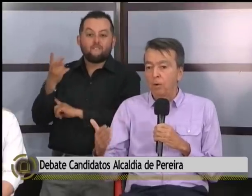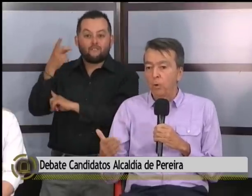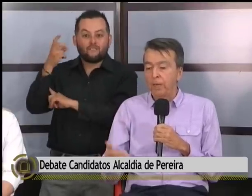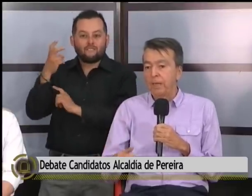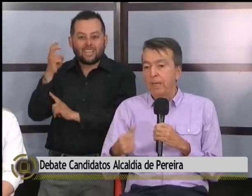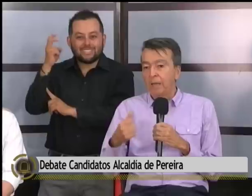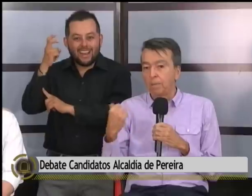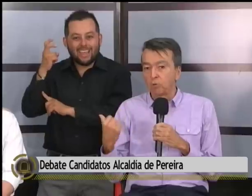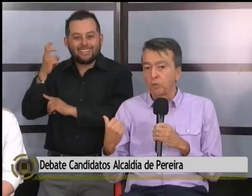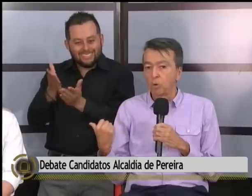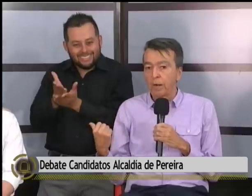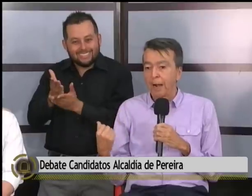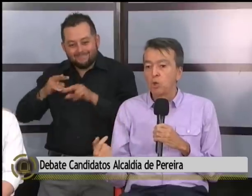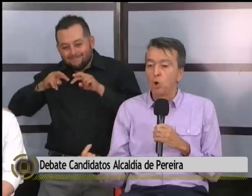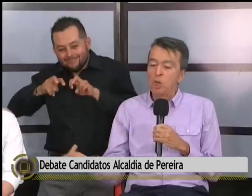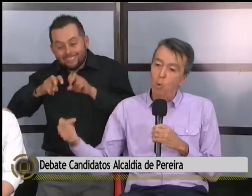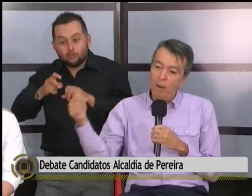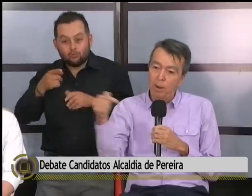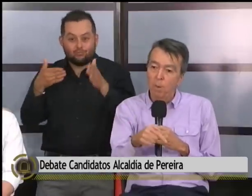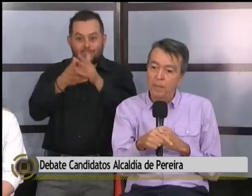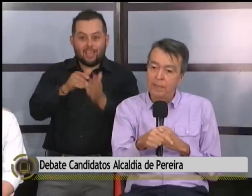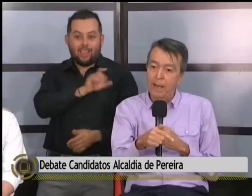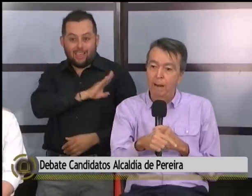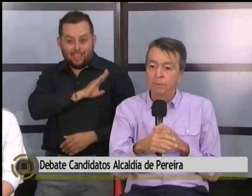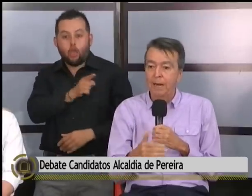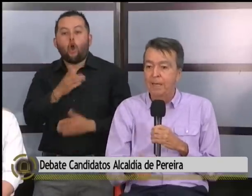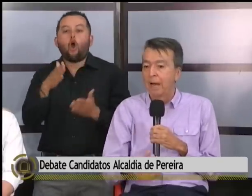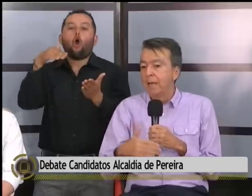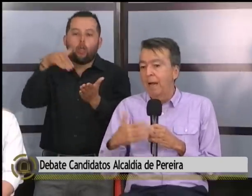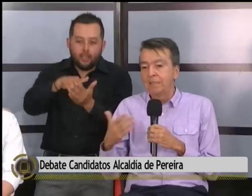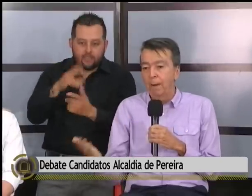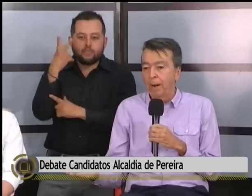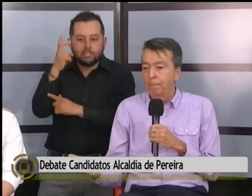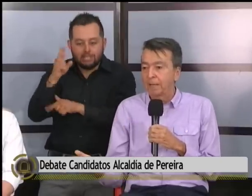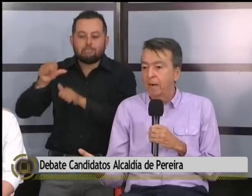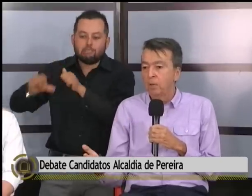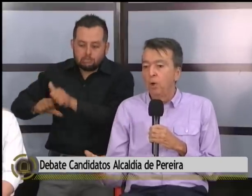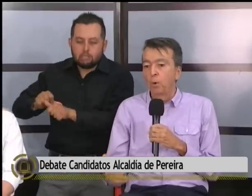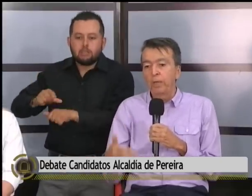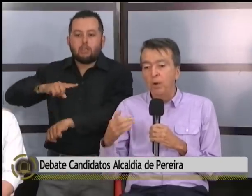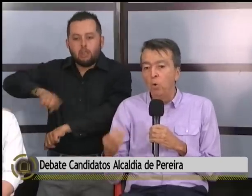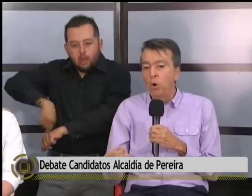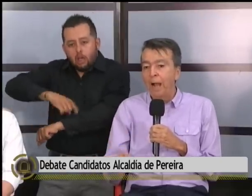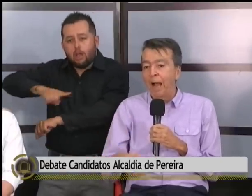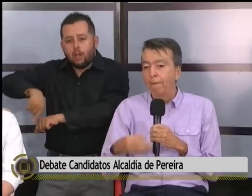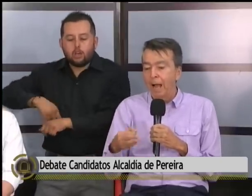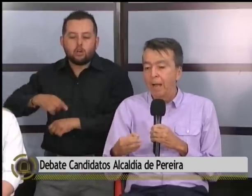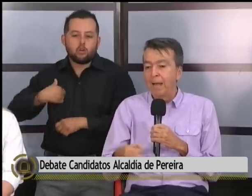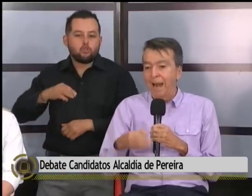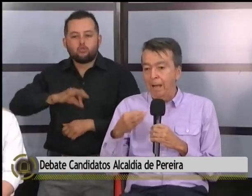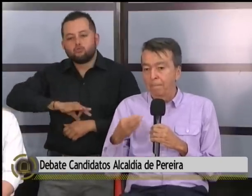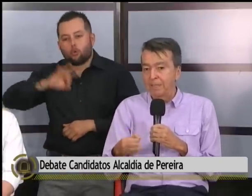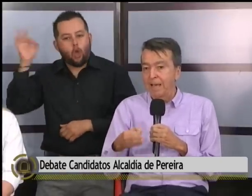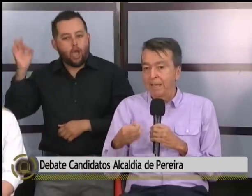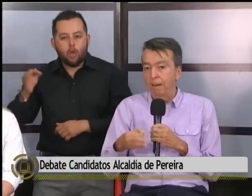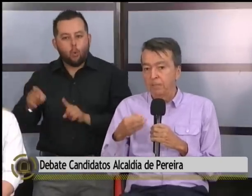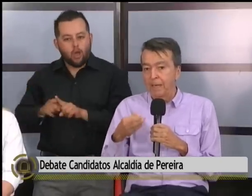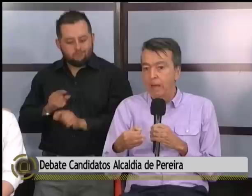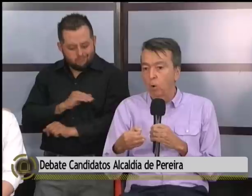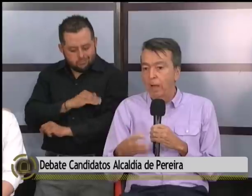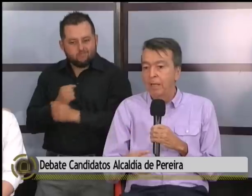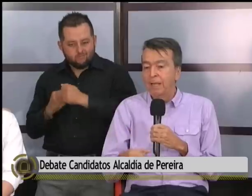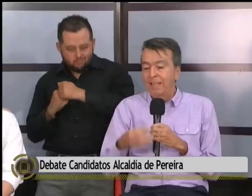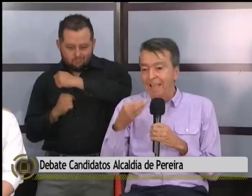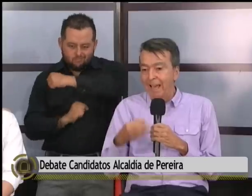de precluir ese proceso contra Gallo y vuelve nuevamente a la Fiscalía. Ahí se la van a pasar porque nunca habrá la capacidad de la